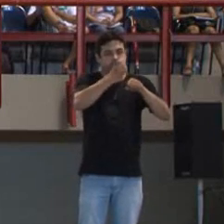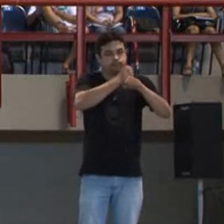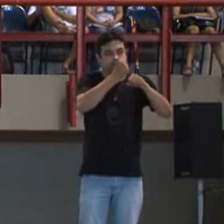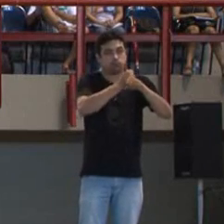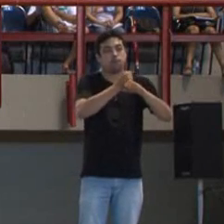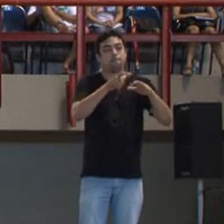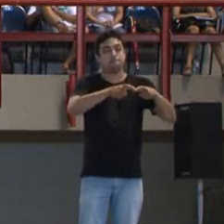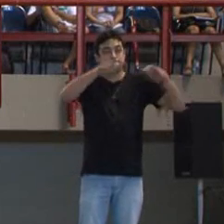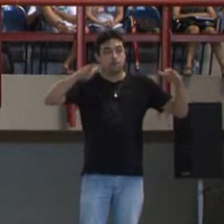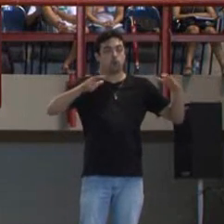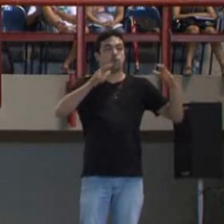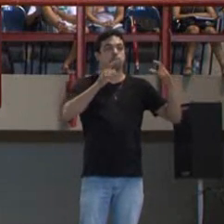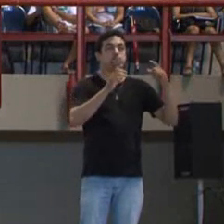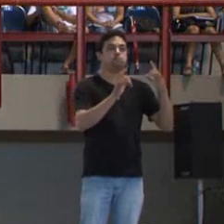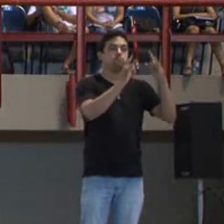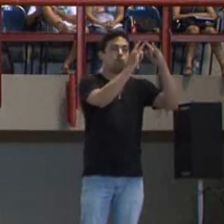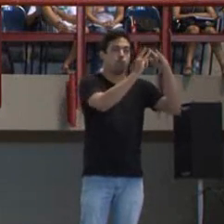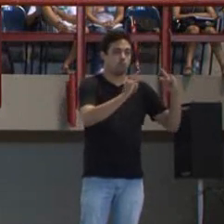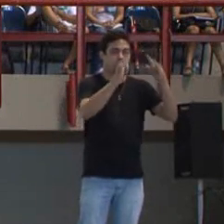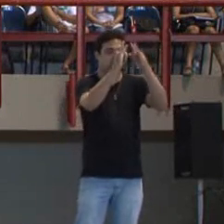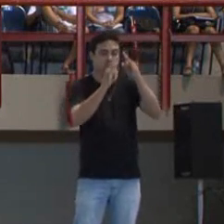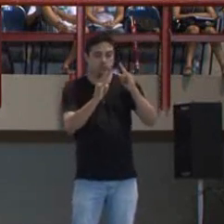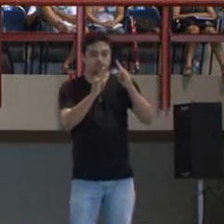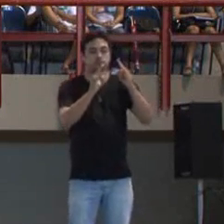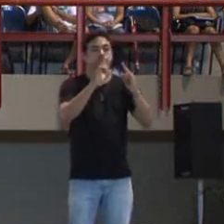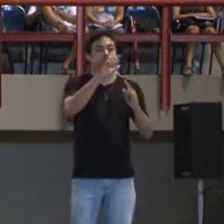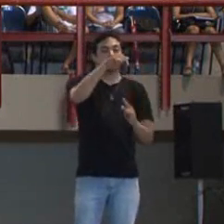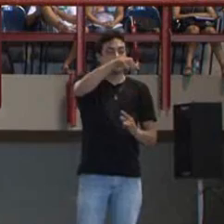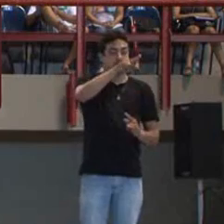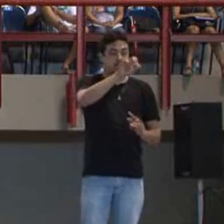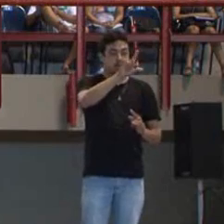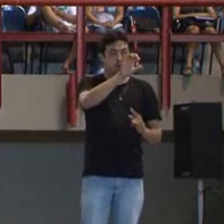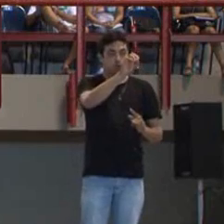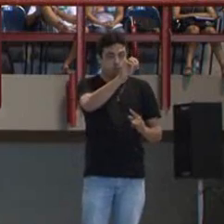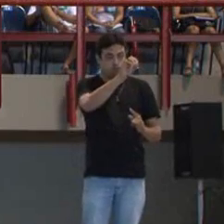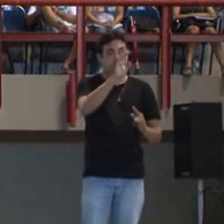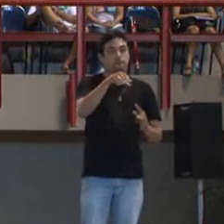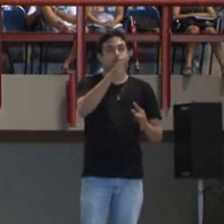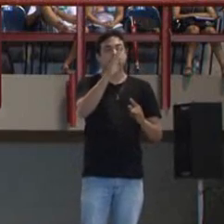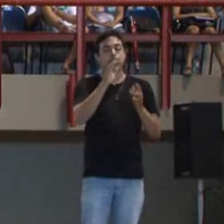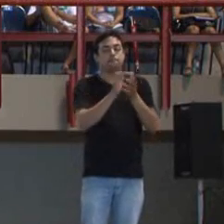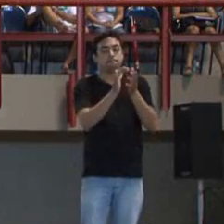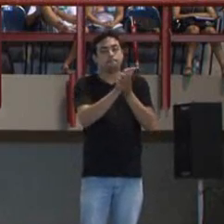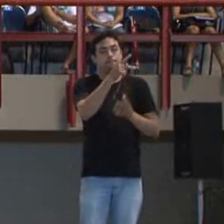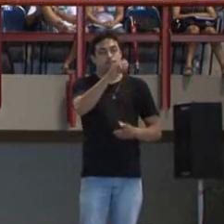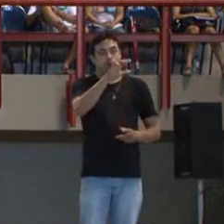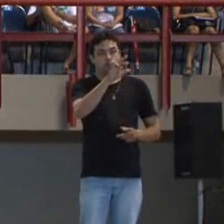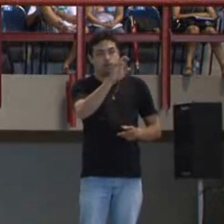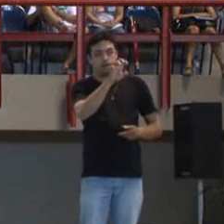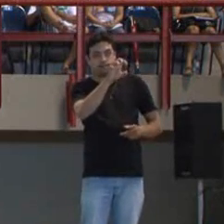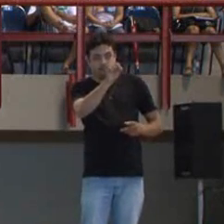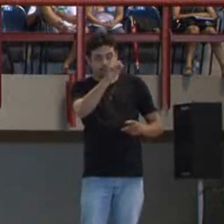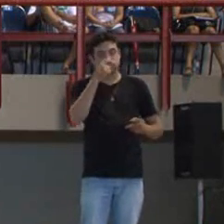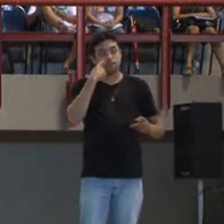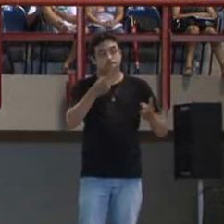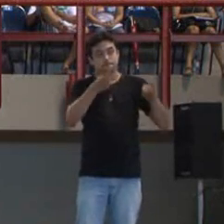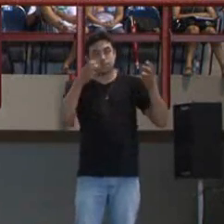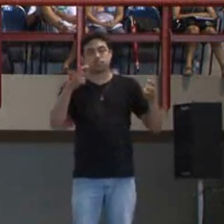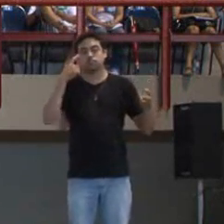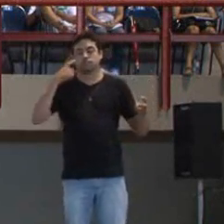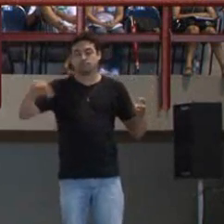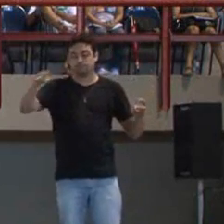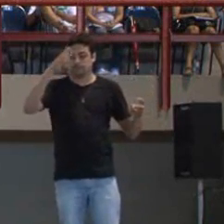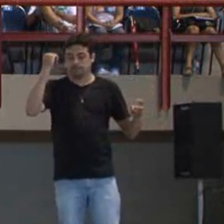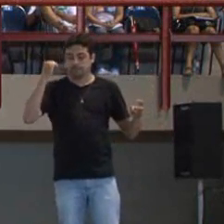história brasileira, que é o Quilombo de Palmares. Tanto que se vocês pensarem um minuto comigo aqui, vocês vão ver uma coisa impressionante. Isso eu sei que vocês